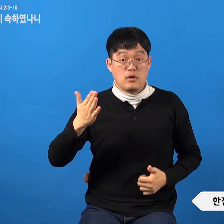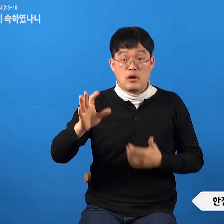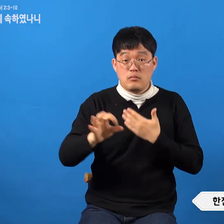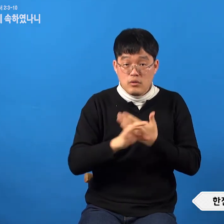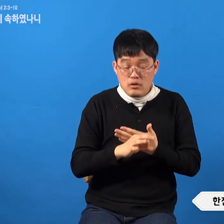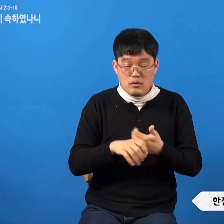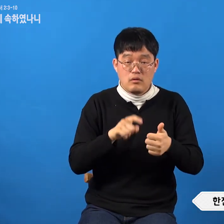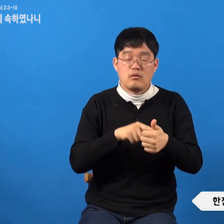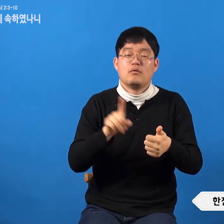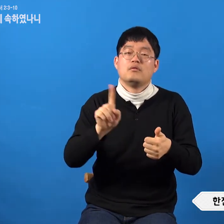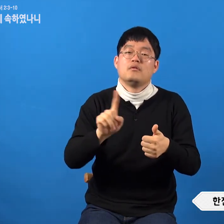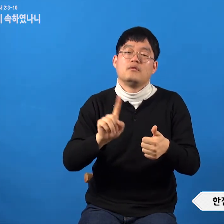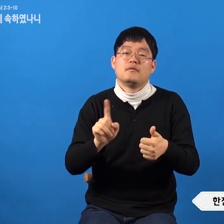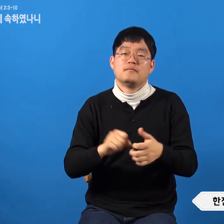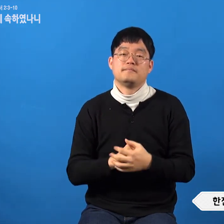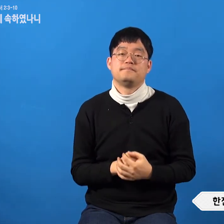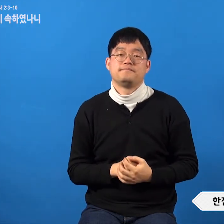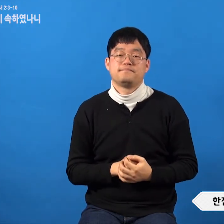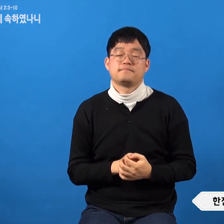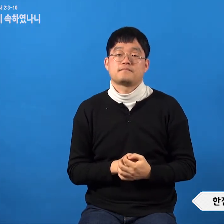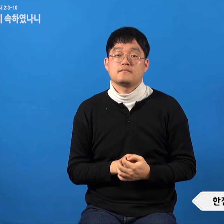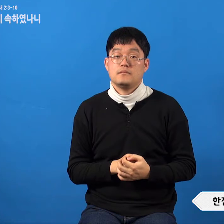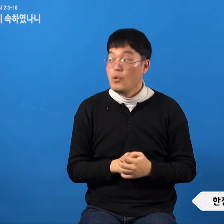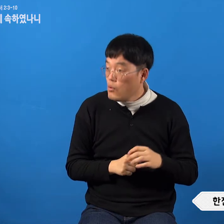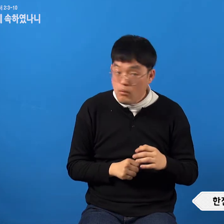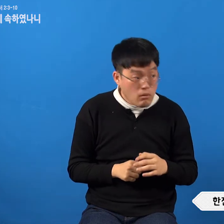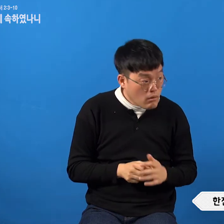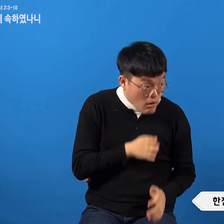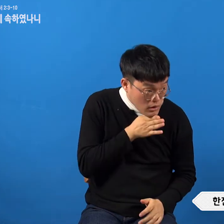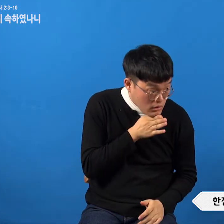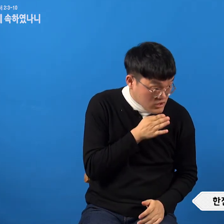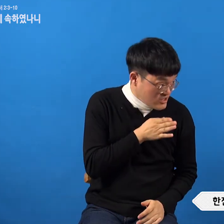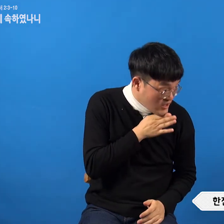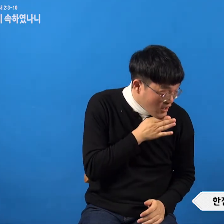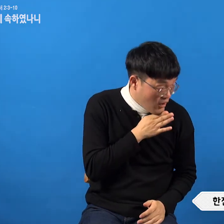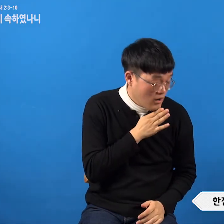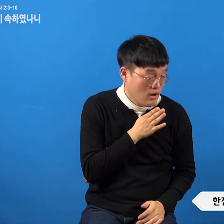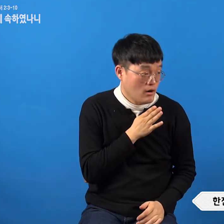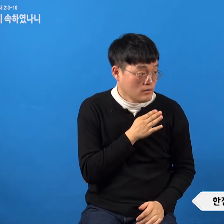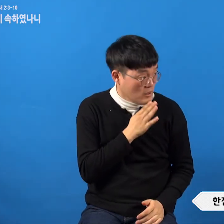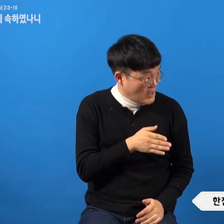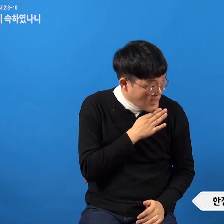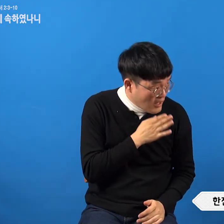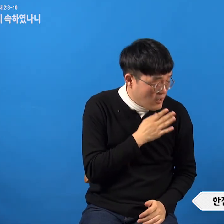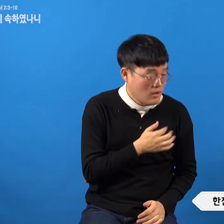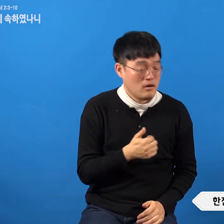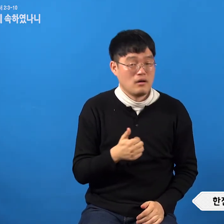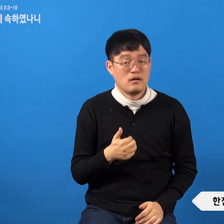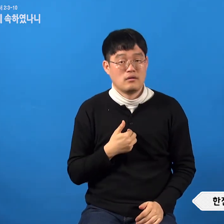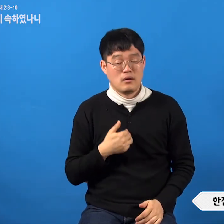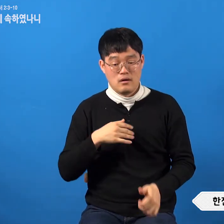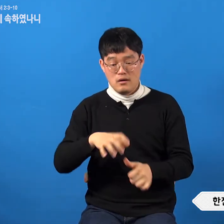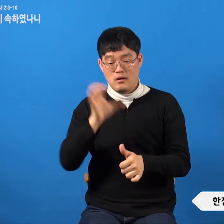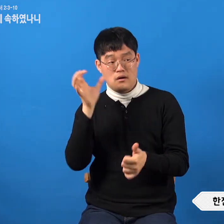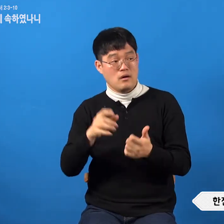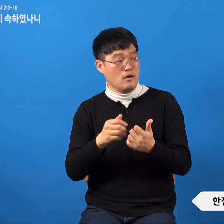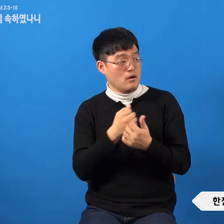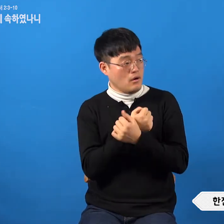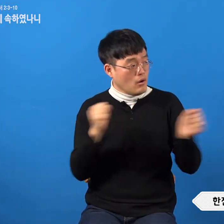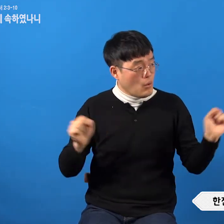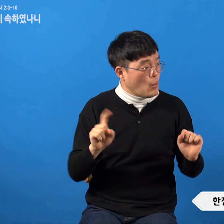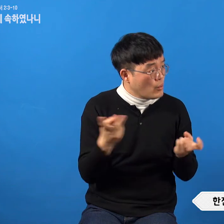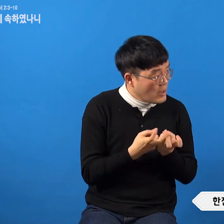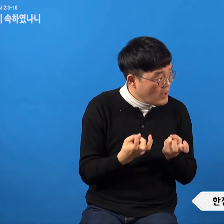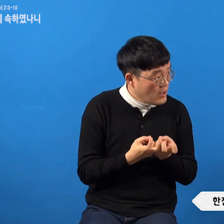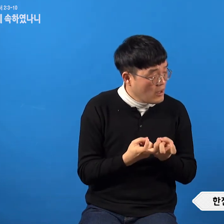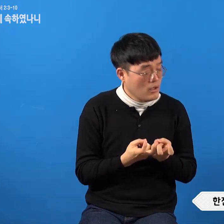그런다면 어떻게 되겠습니까? 귀를 의심하지 않겠습니까? 도대체 그런 일이 어떻게 그렇게 일어날 수가